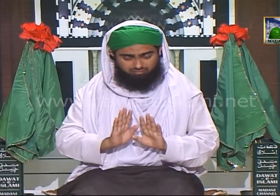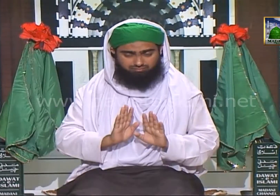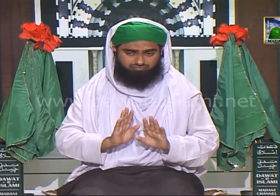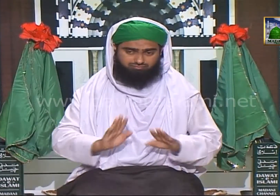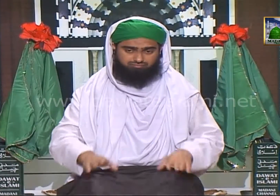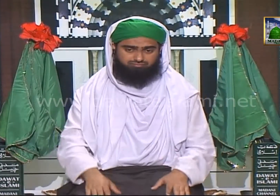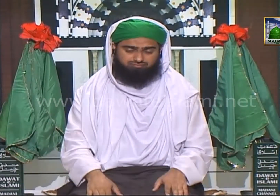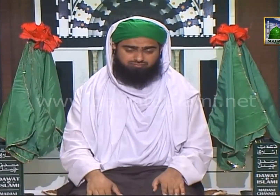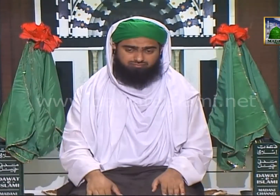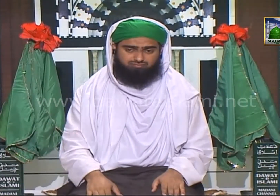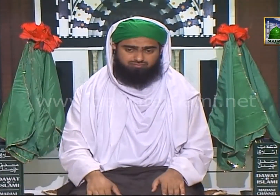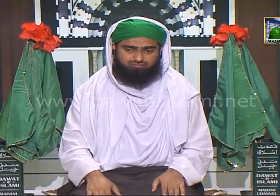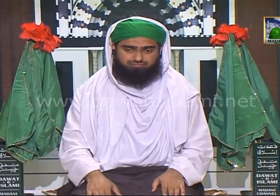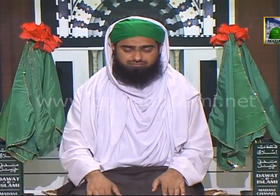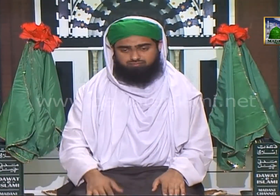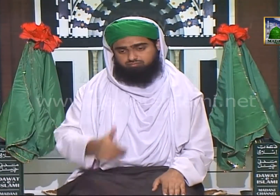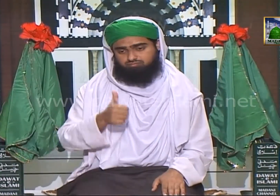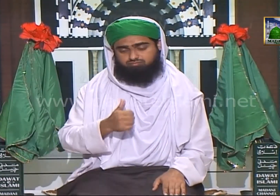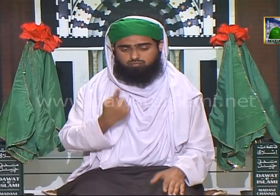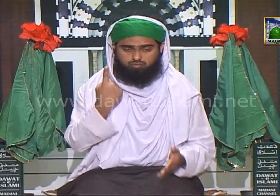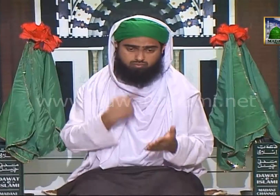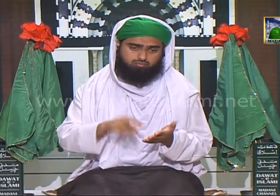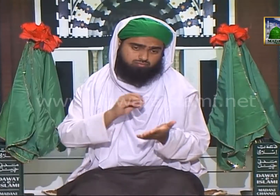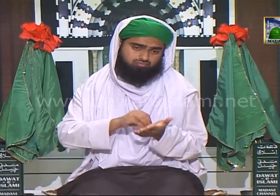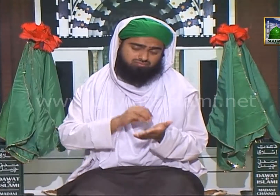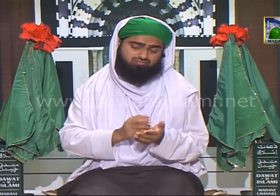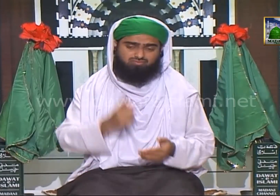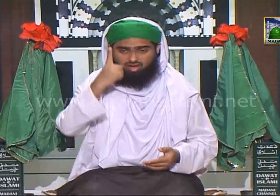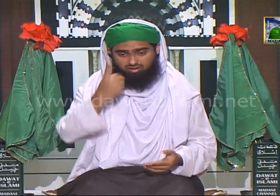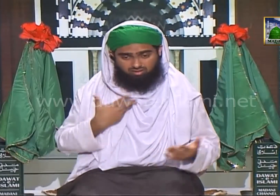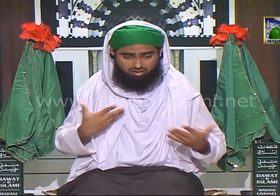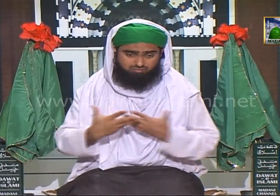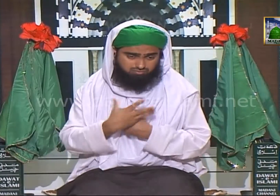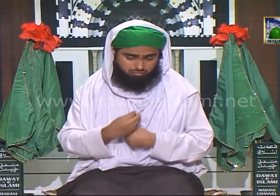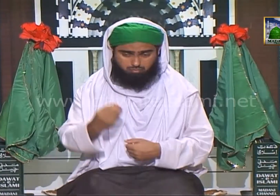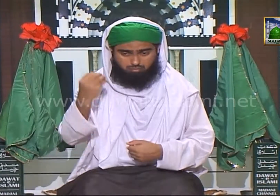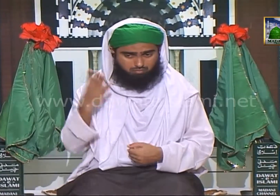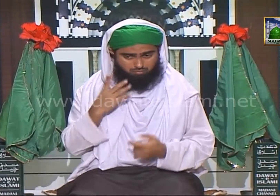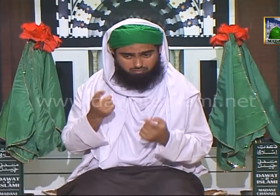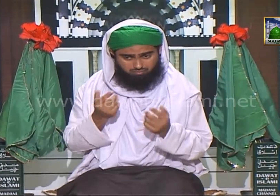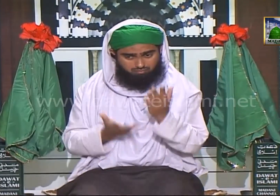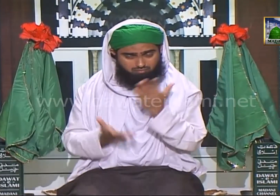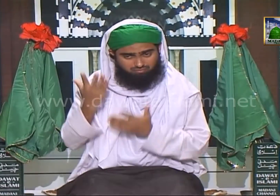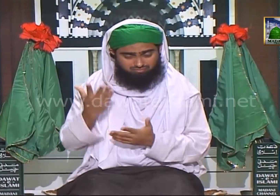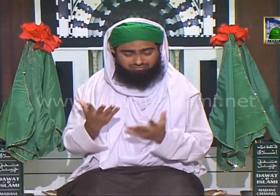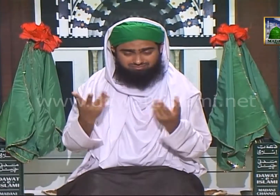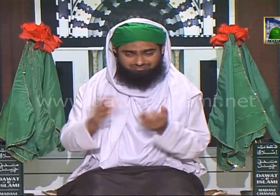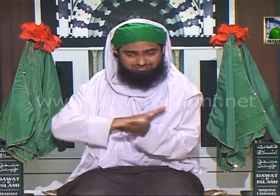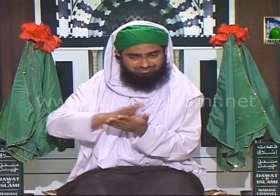ہے، صاحب مال نہیں، نیک اعمال، وہ اصل مالدار ہے۔ تو اللہ تعالیٰ ہمیں نیکیوں کا مالدار کر دے